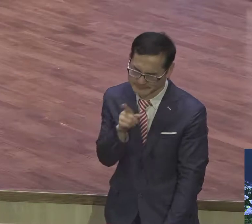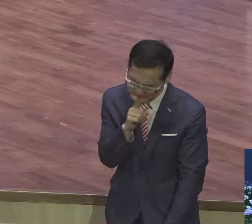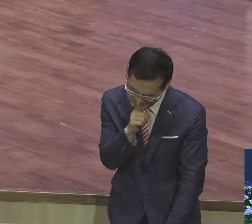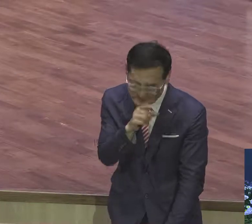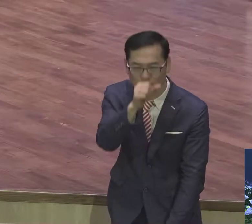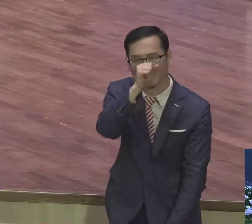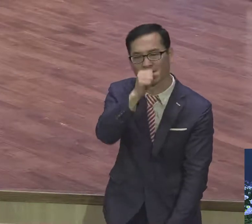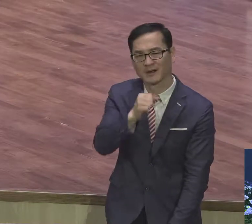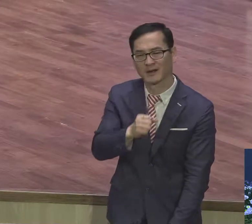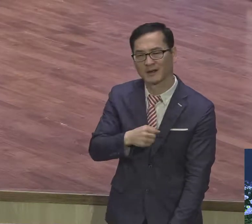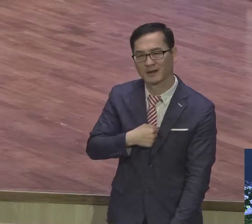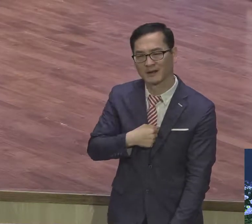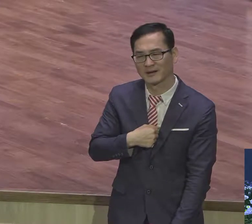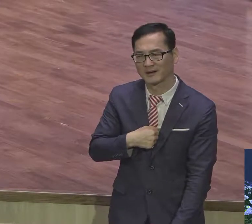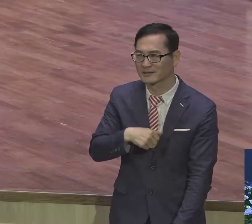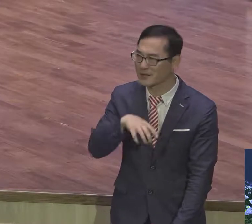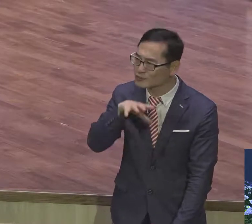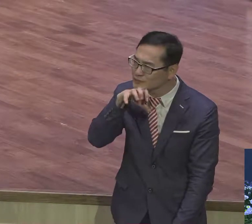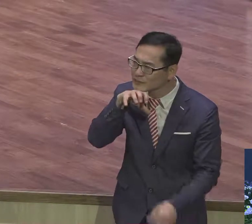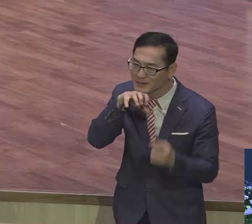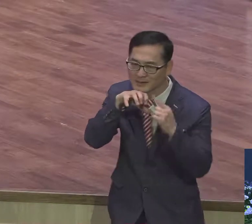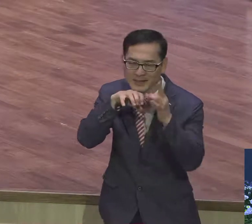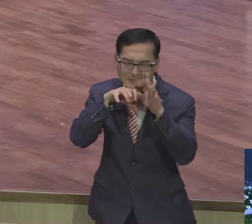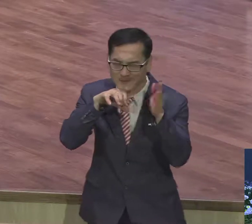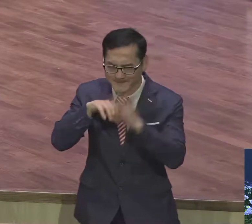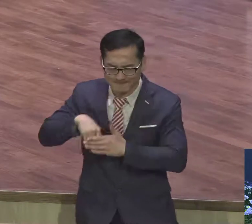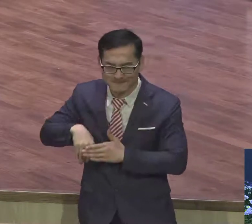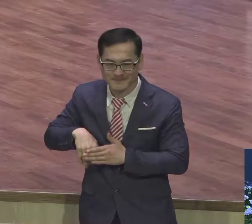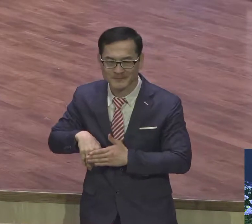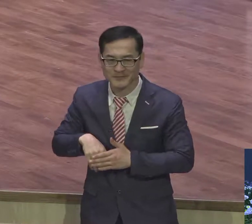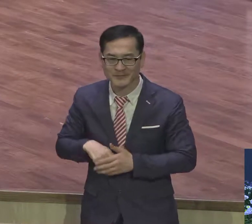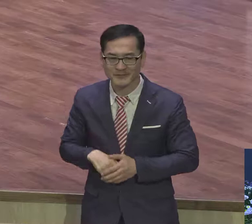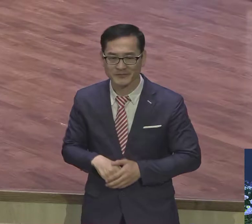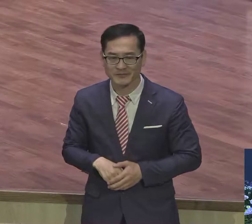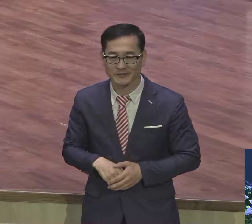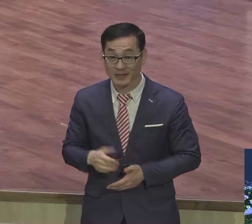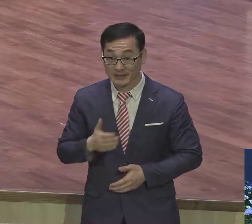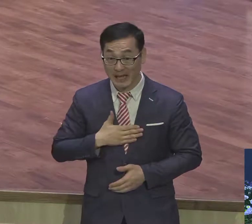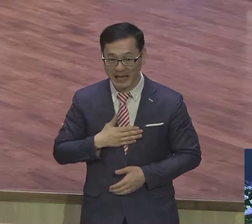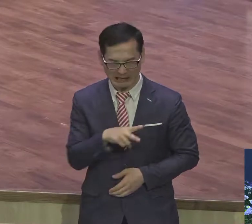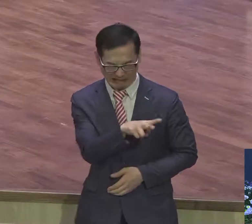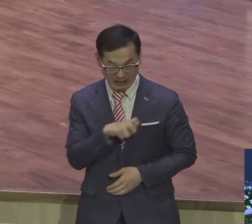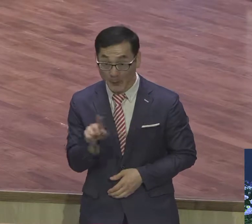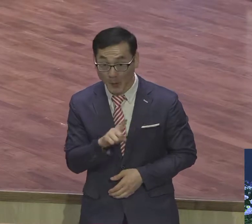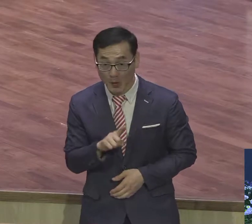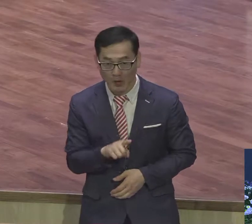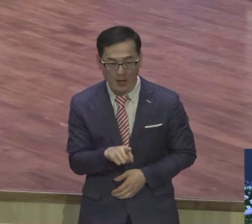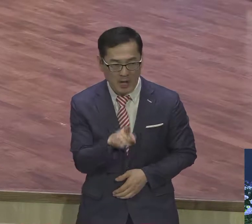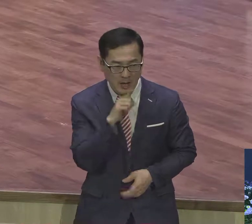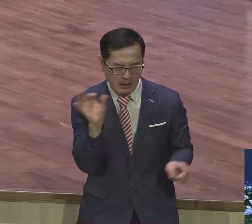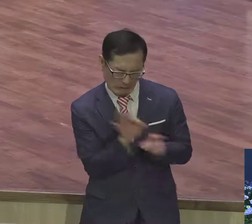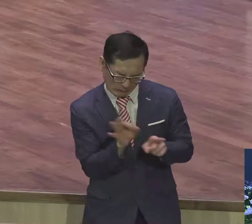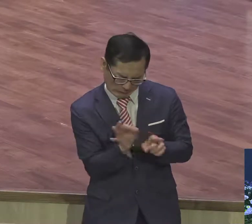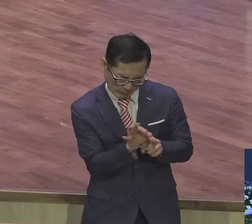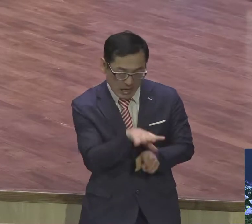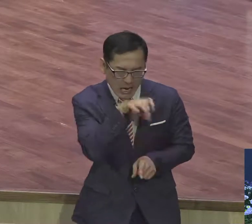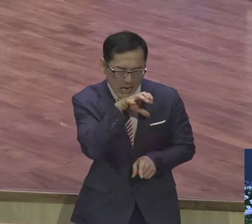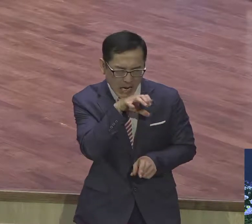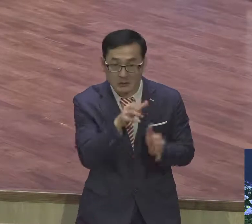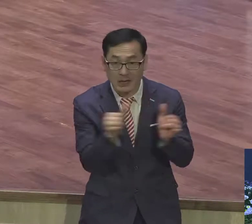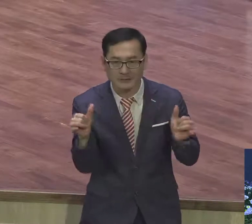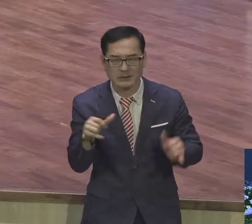저는요 말 많은 사람 아주 싫어합니다 교회에서 보면 말없이